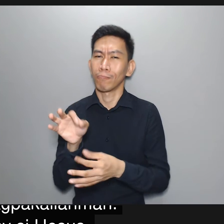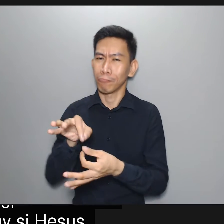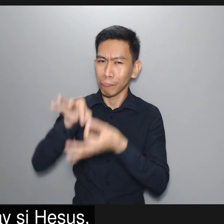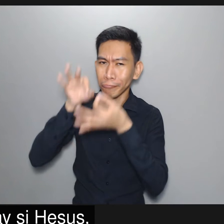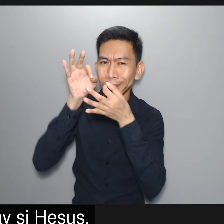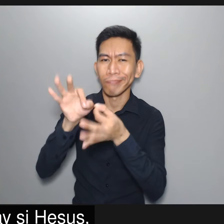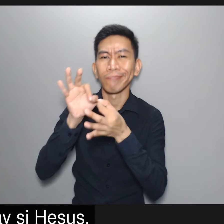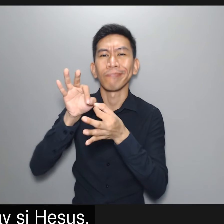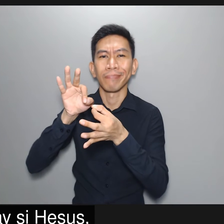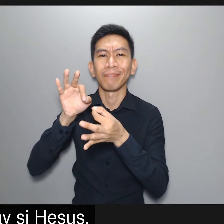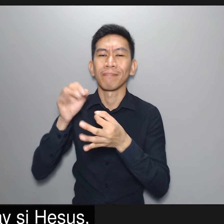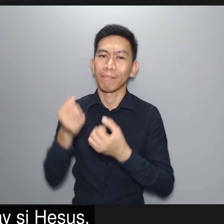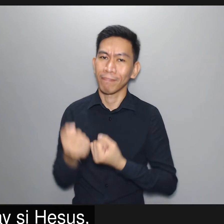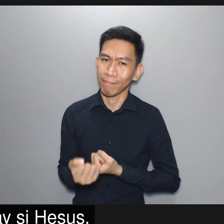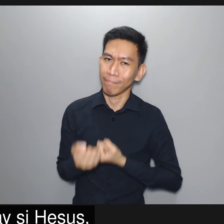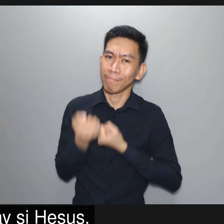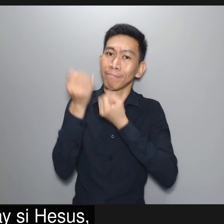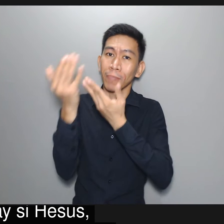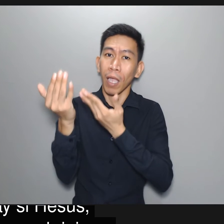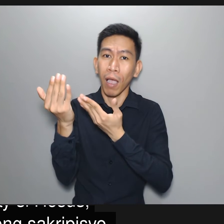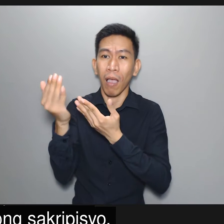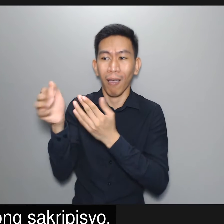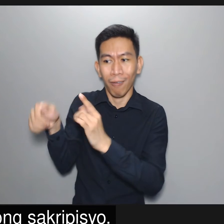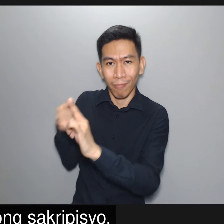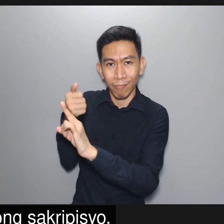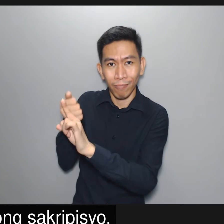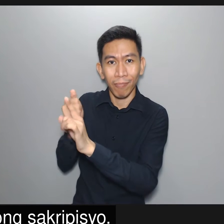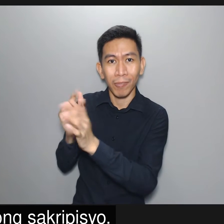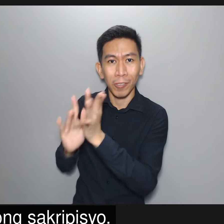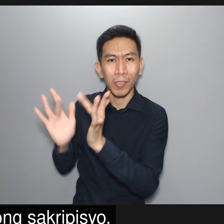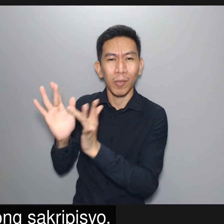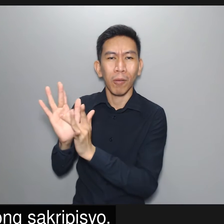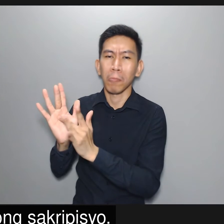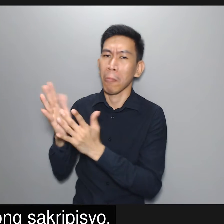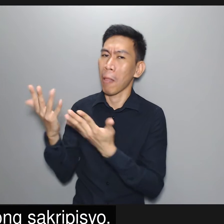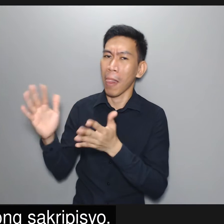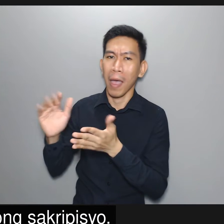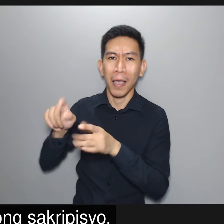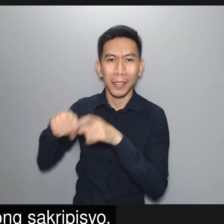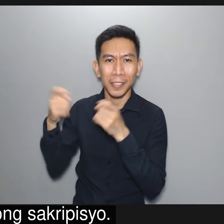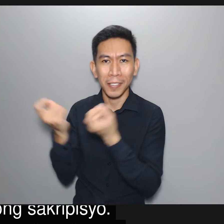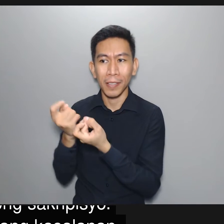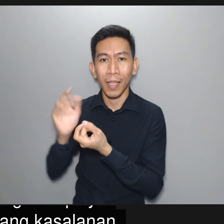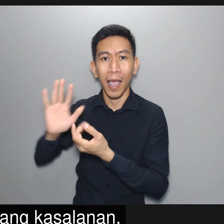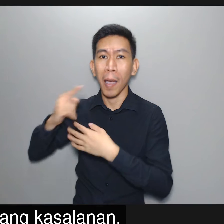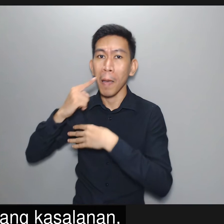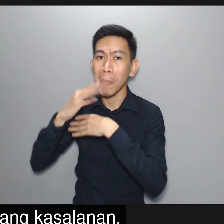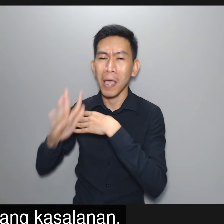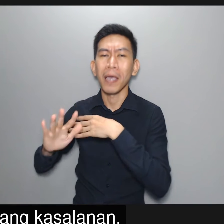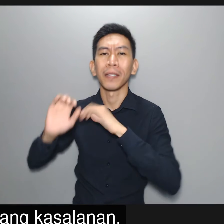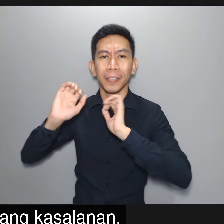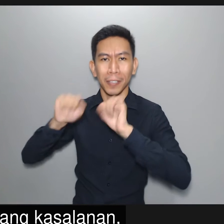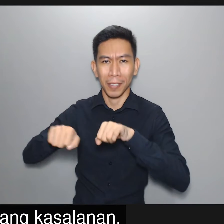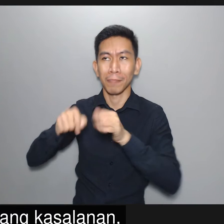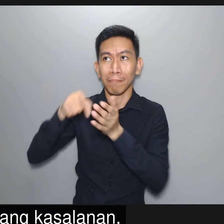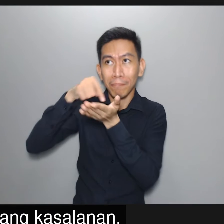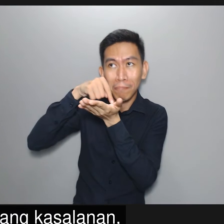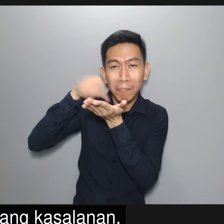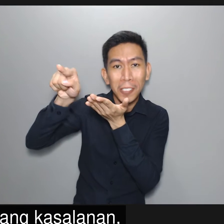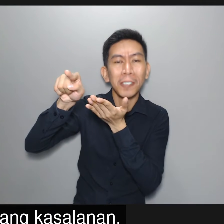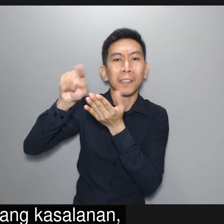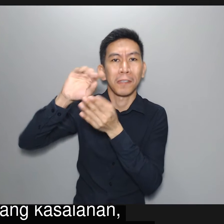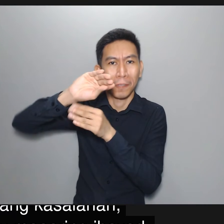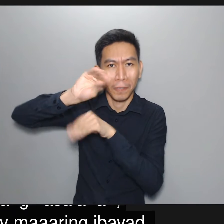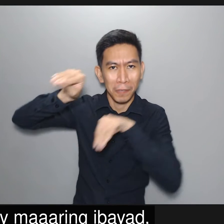sakripisyo. Dahil siya ay walang kasalanan, ang kanyang dugo ay maaaring ibayad para sa ating